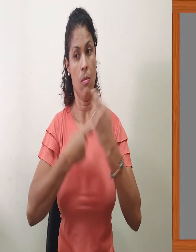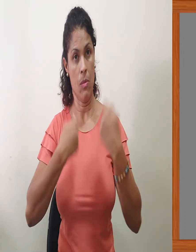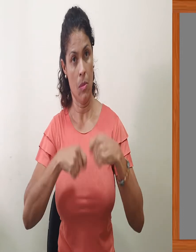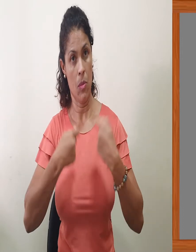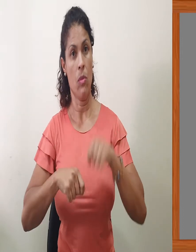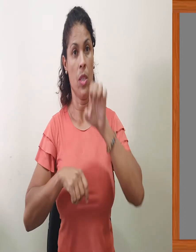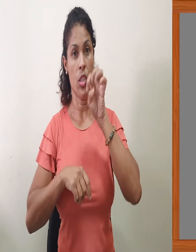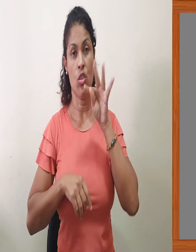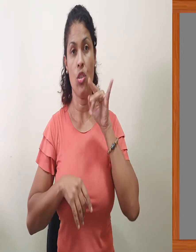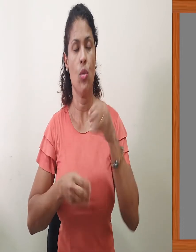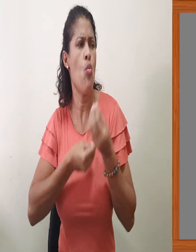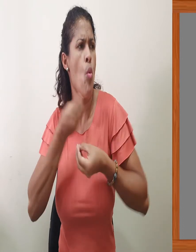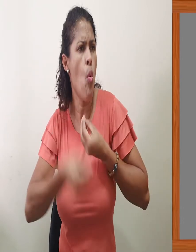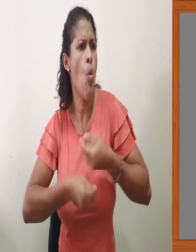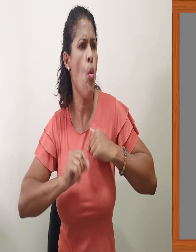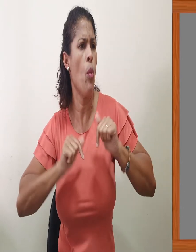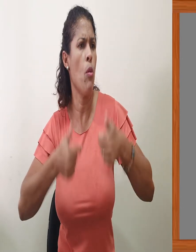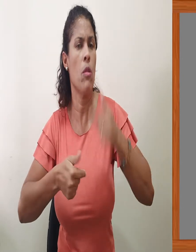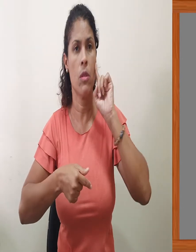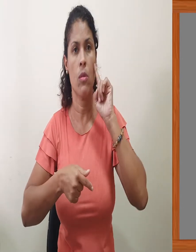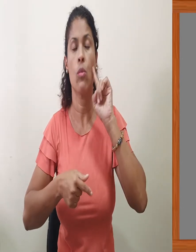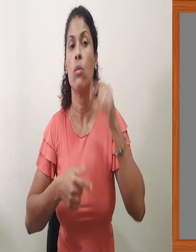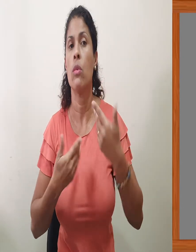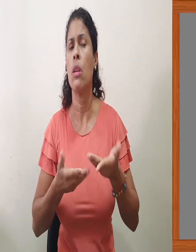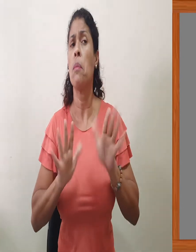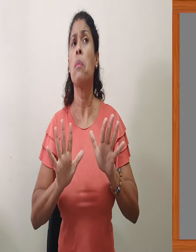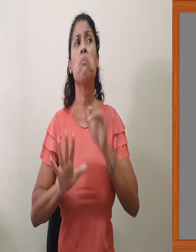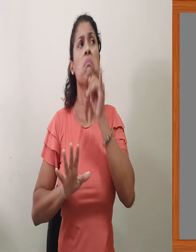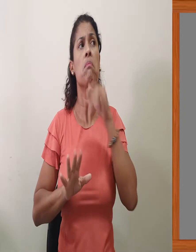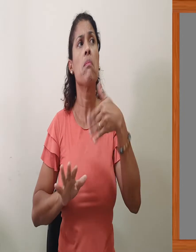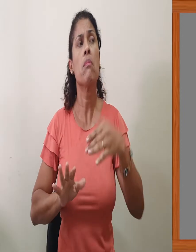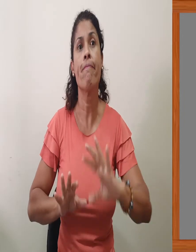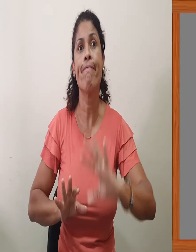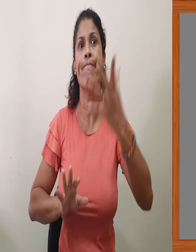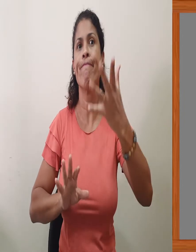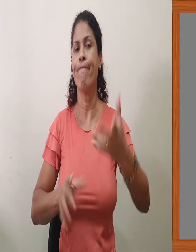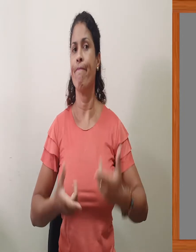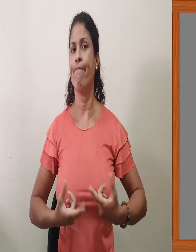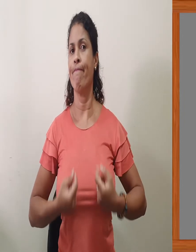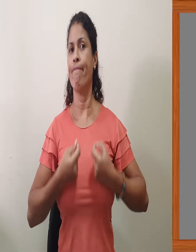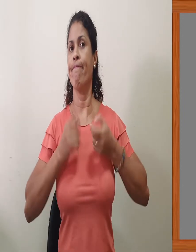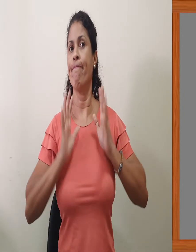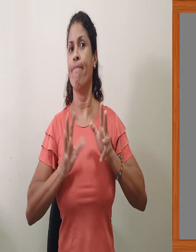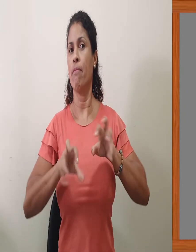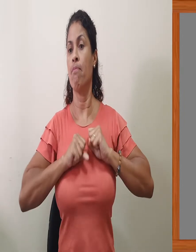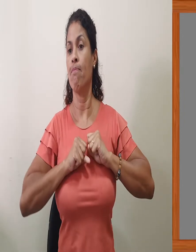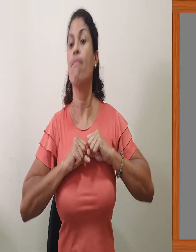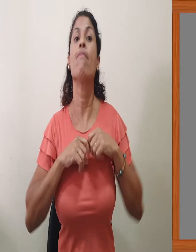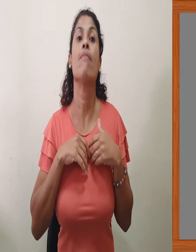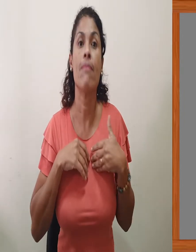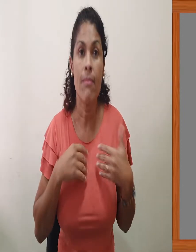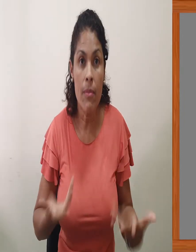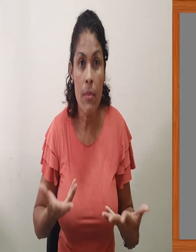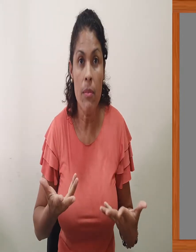dos tumores, principalmente com a mudança para um estilo de vida saudável, mudança